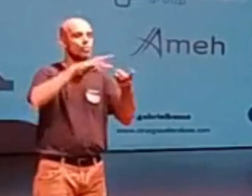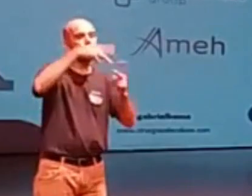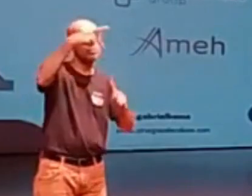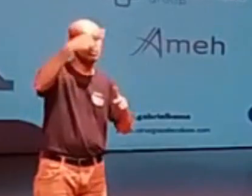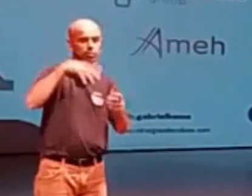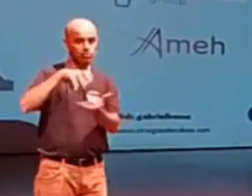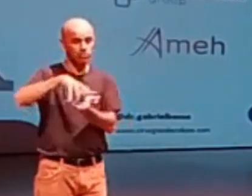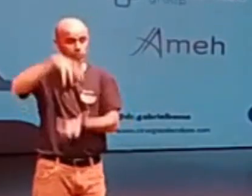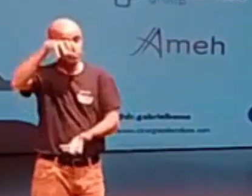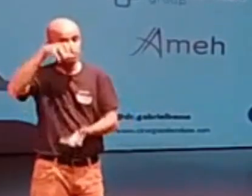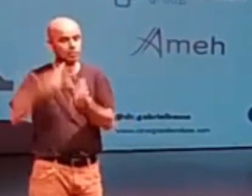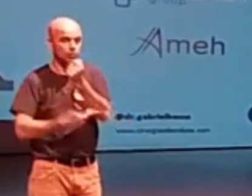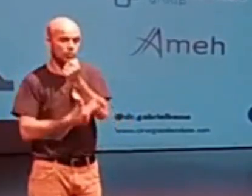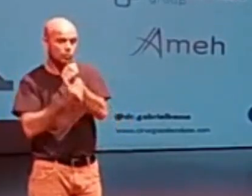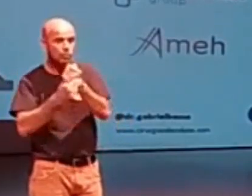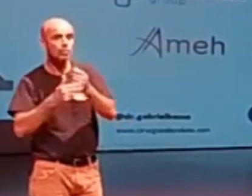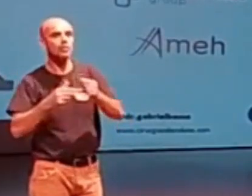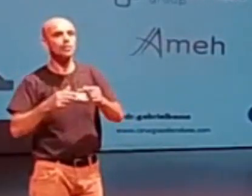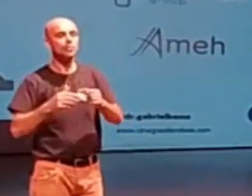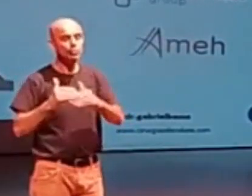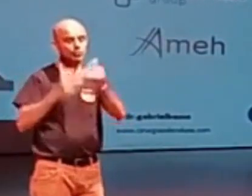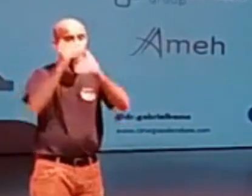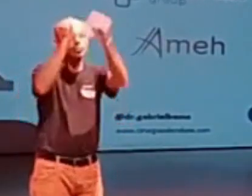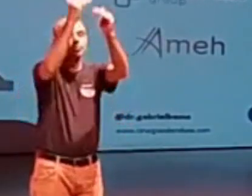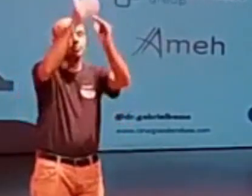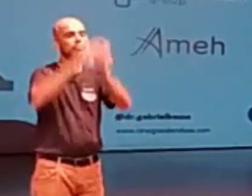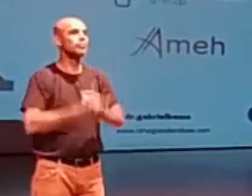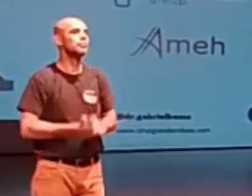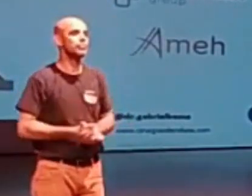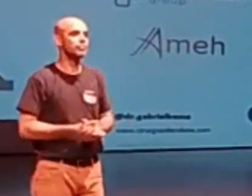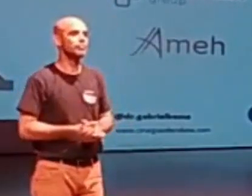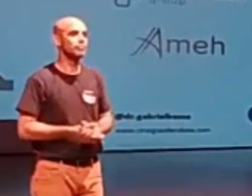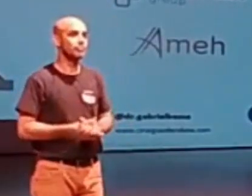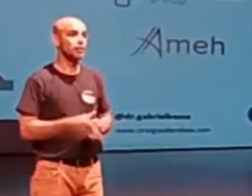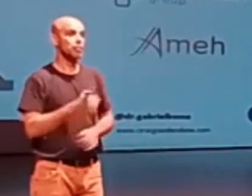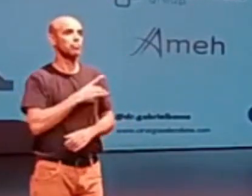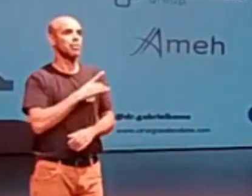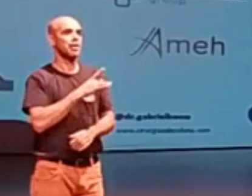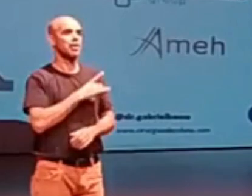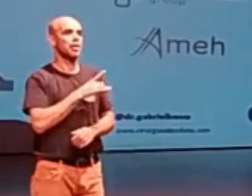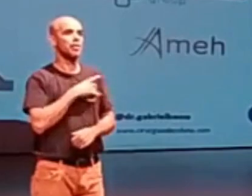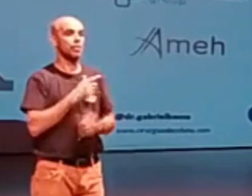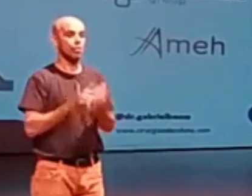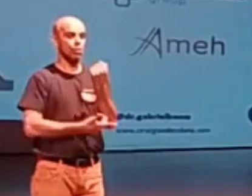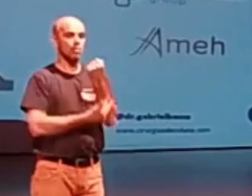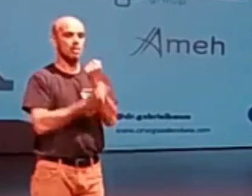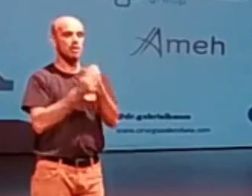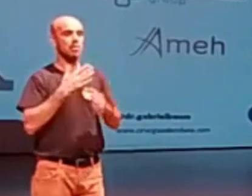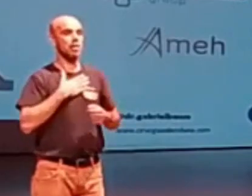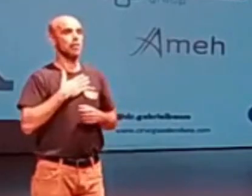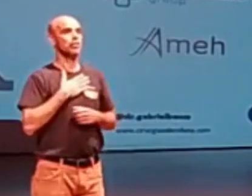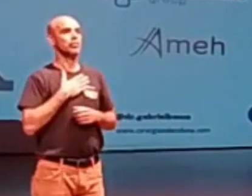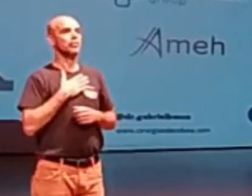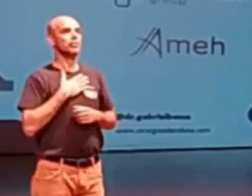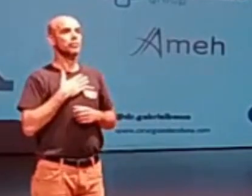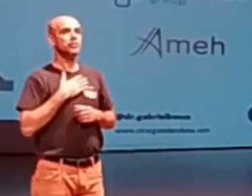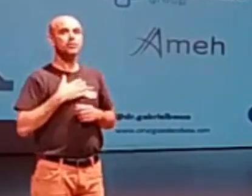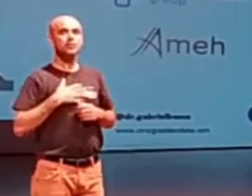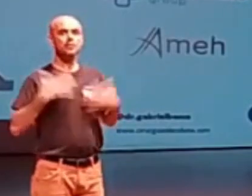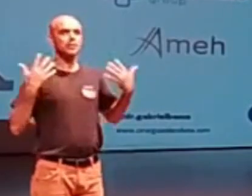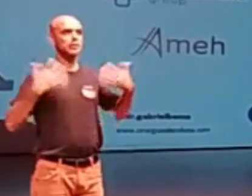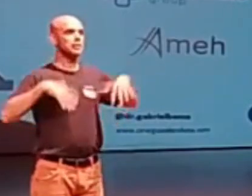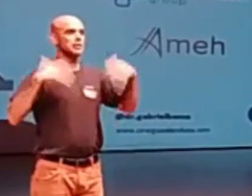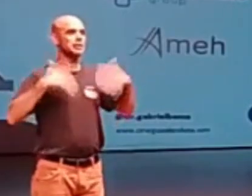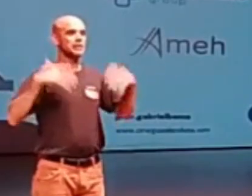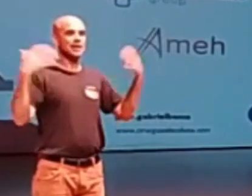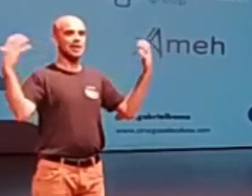idosos, como que as coisas evoluíram, tá bom? Que é o grande medo, né? Quando fala assim, pô, vou operar minha coluna. Tem um terrorismo nisso, já que eu